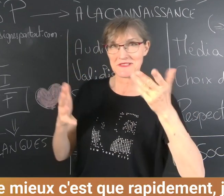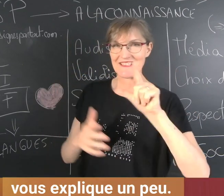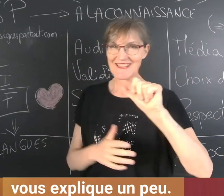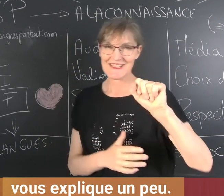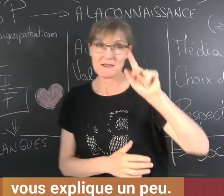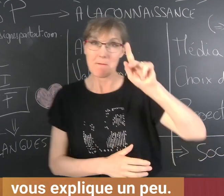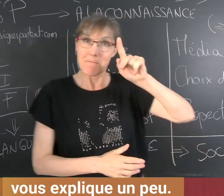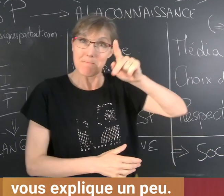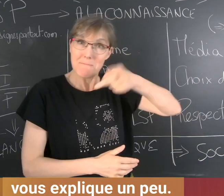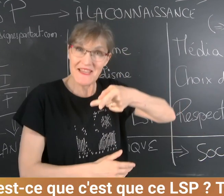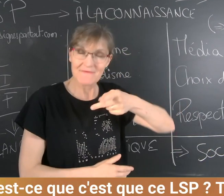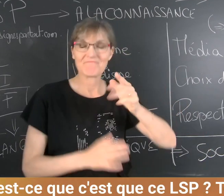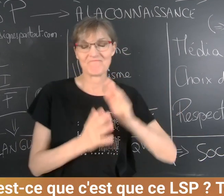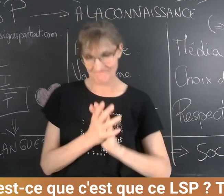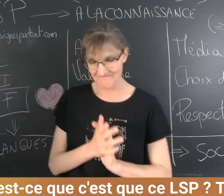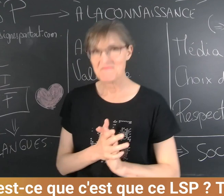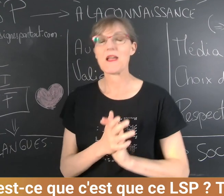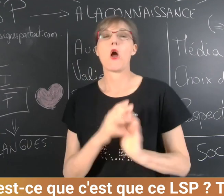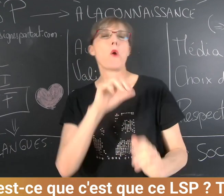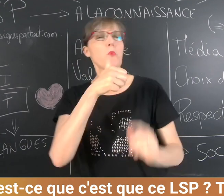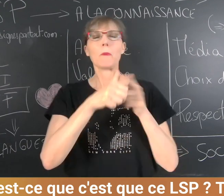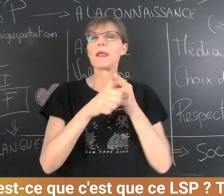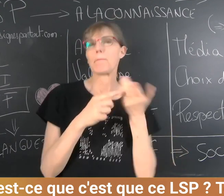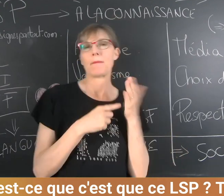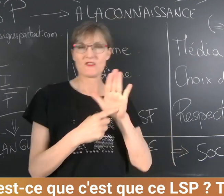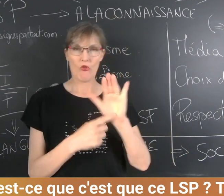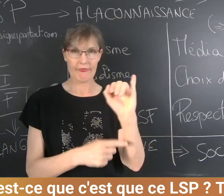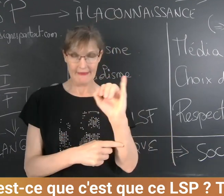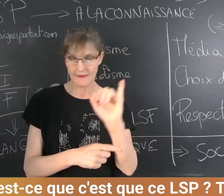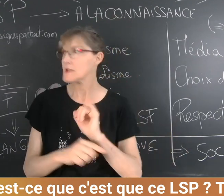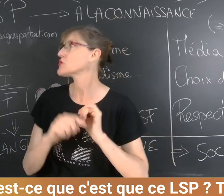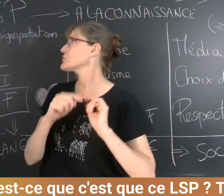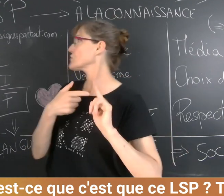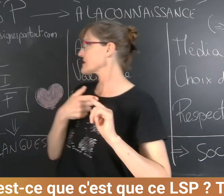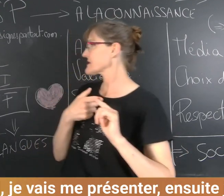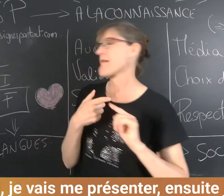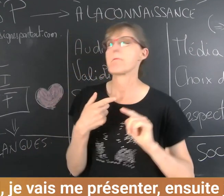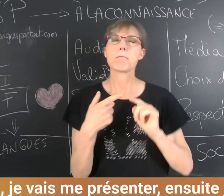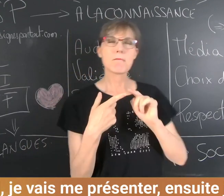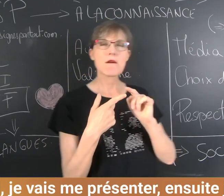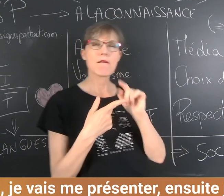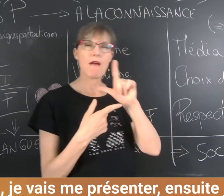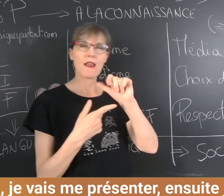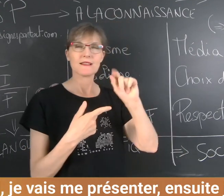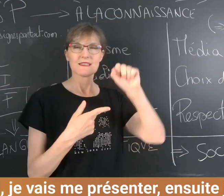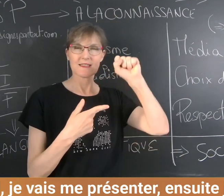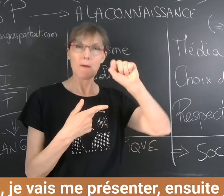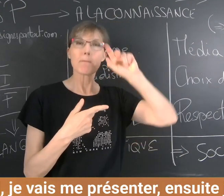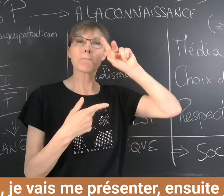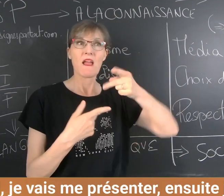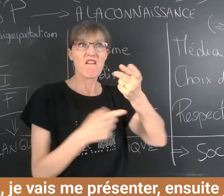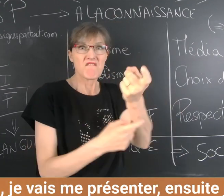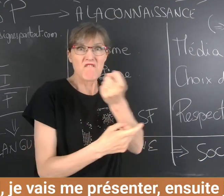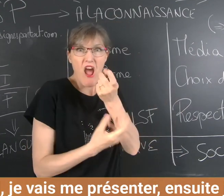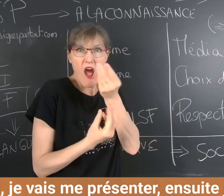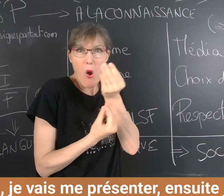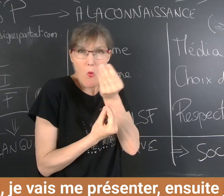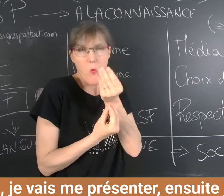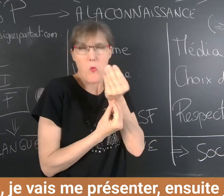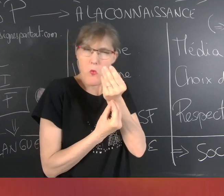vous explique un petit peu, mais qu'est-ce que c'est que ce LSP? Tout d'abord, je vais me présenter, ensuite. Je